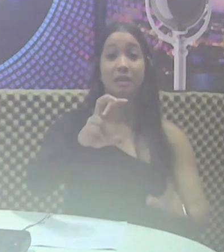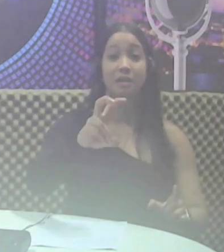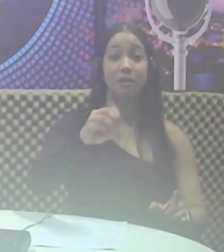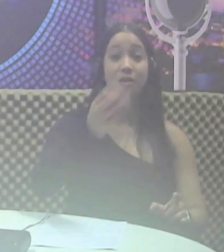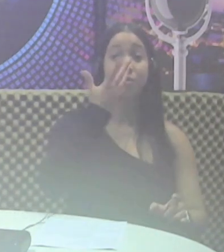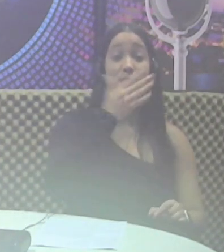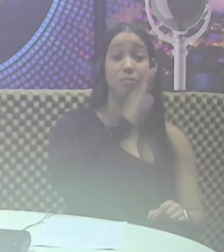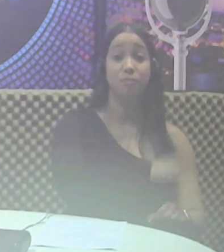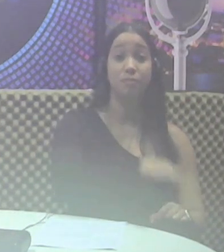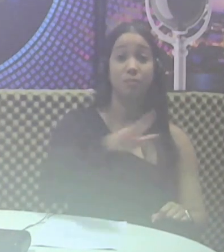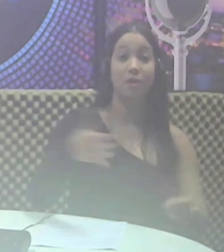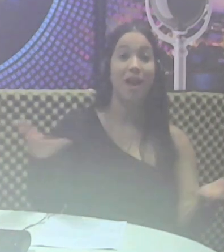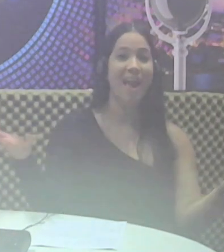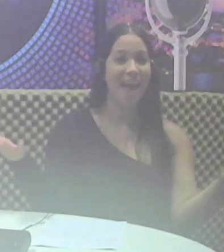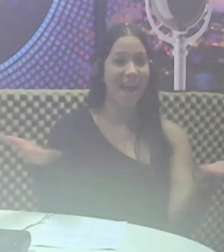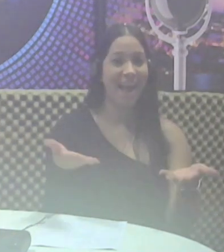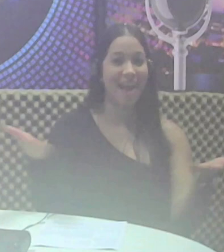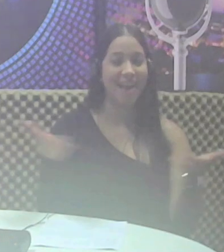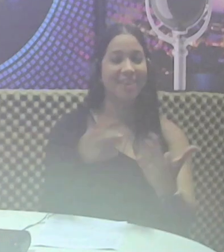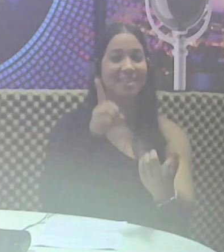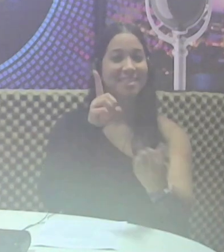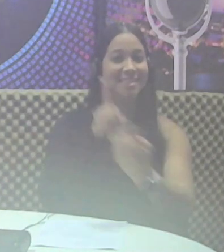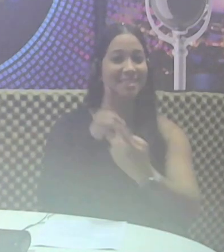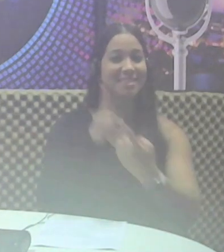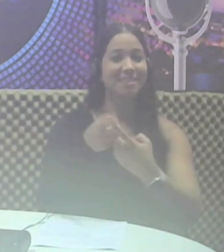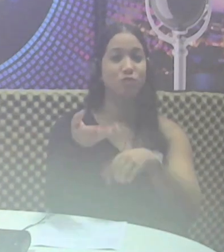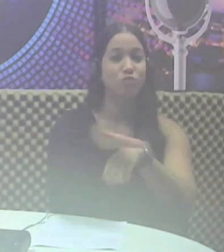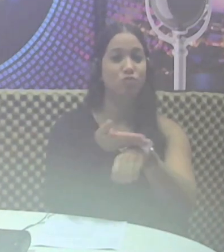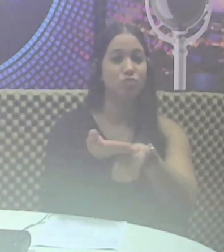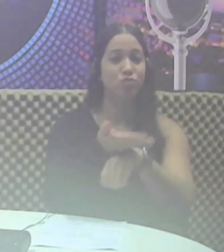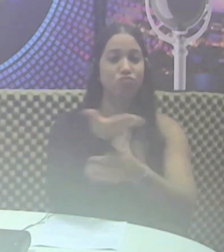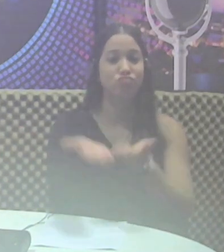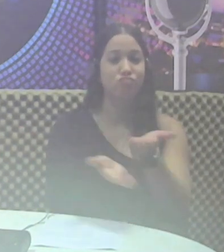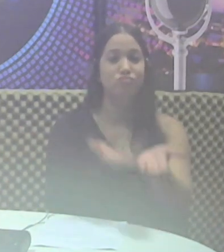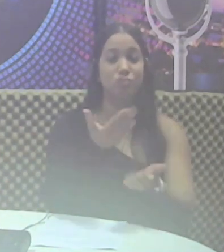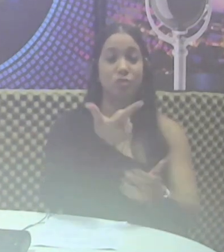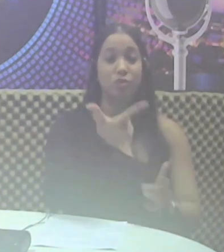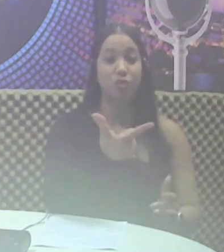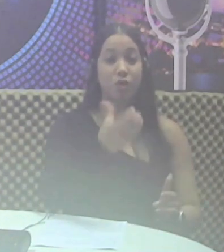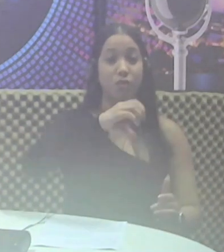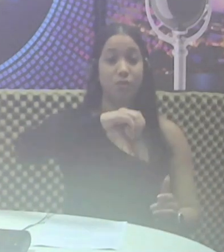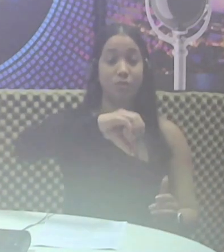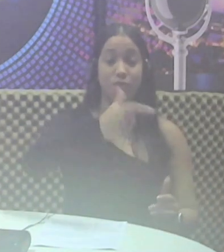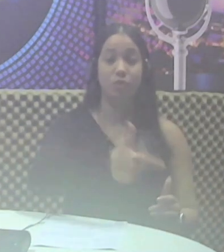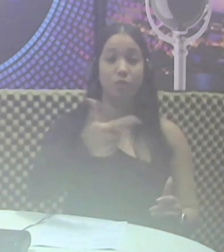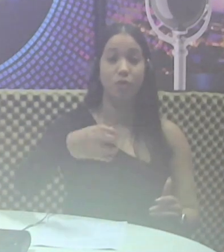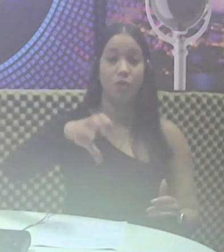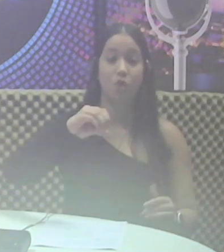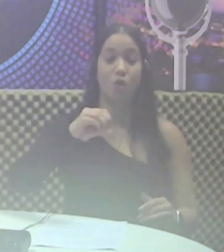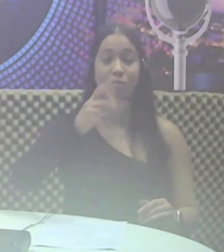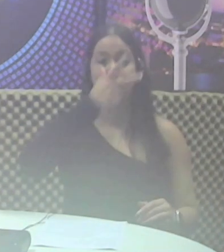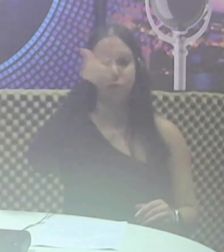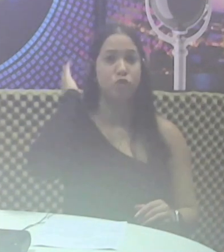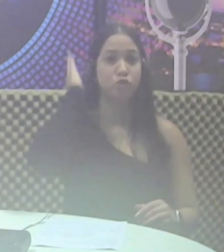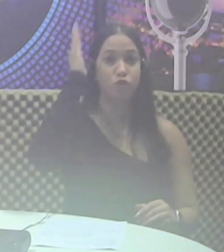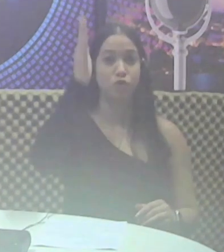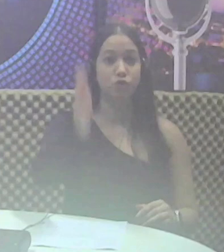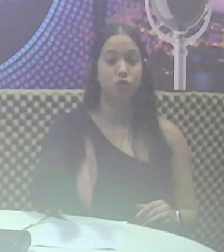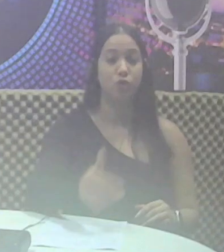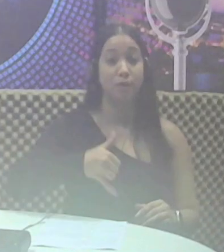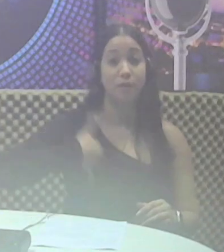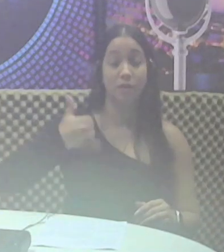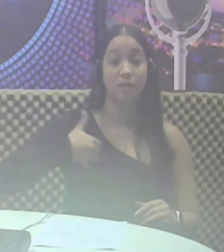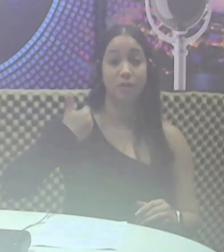crianças, atualmente faz o atendimento terapêutico de 229 pacientes de forma contínua, com idade